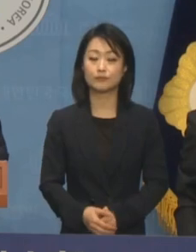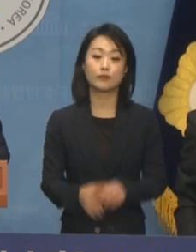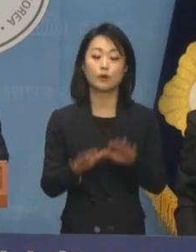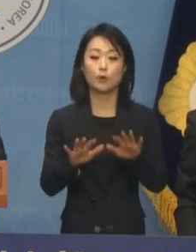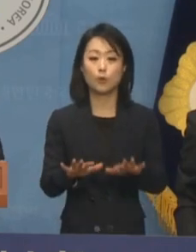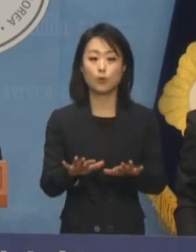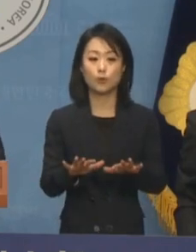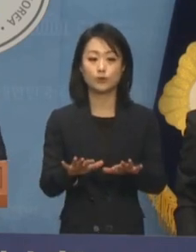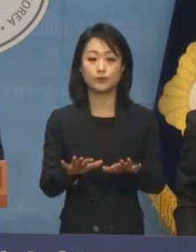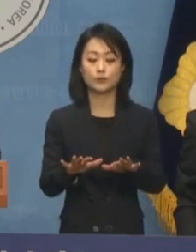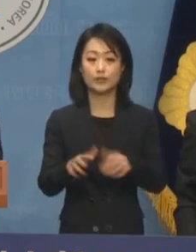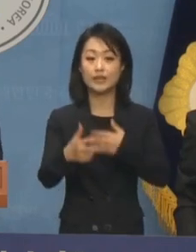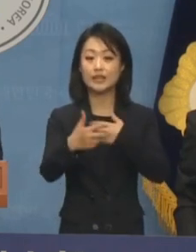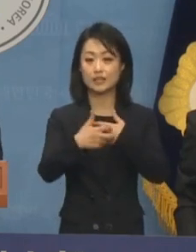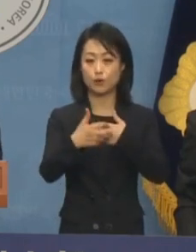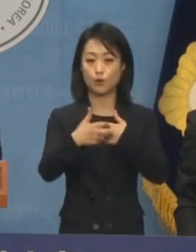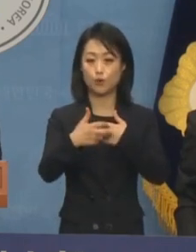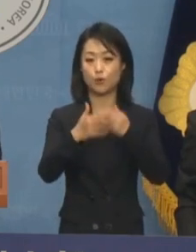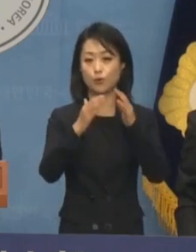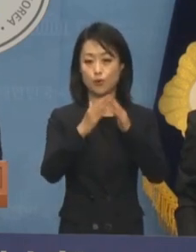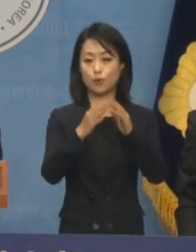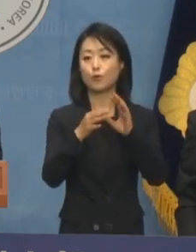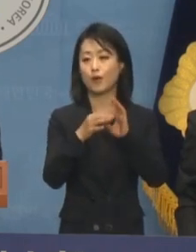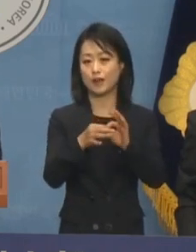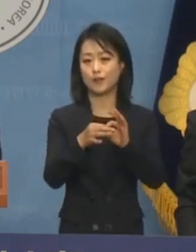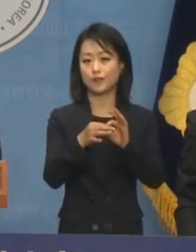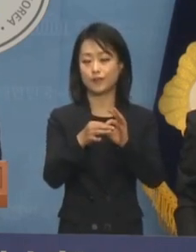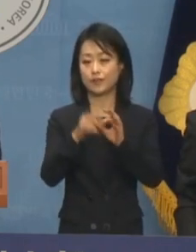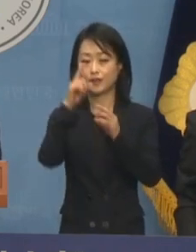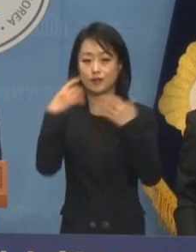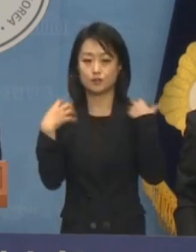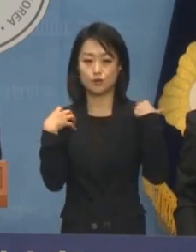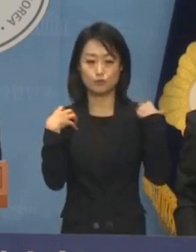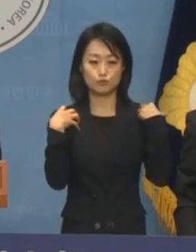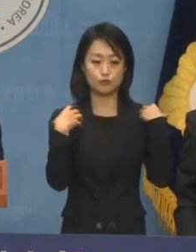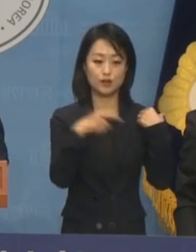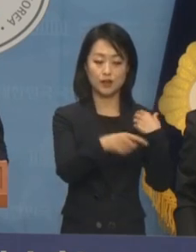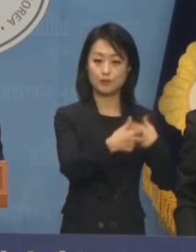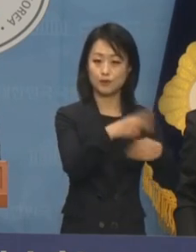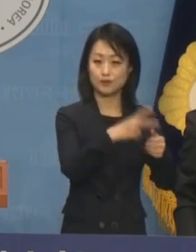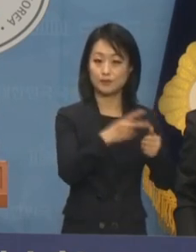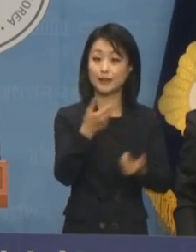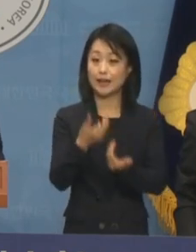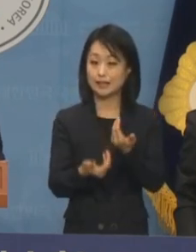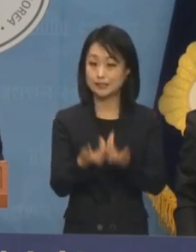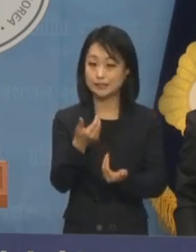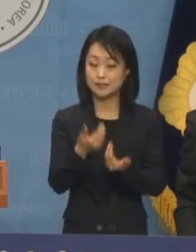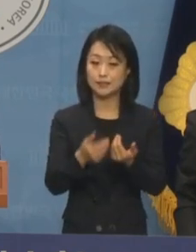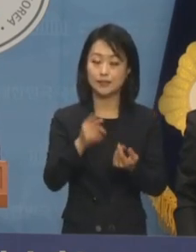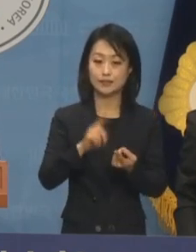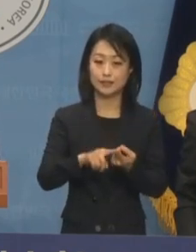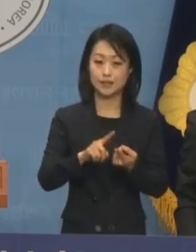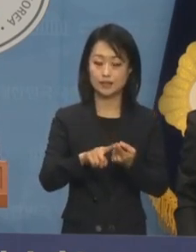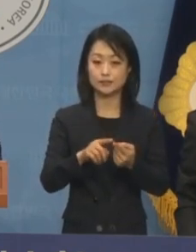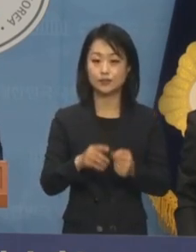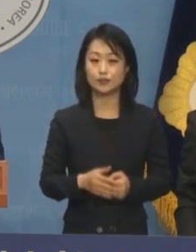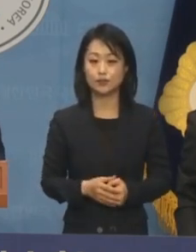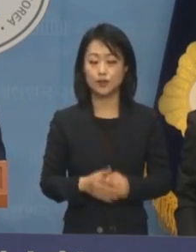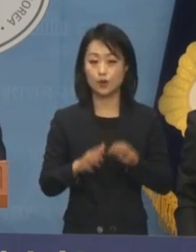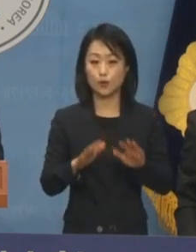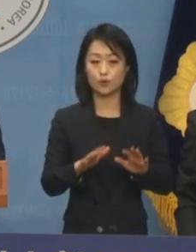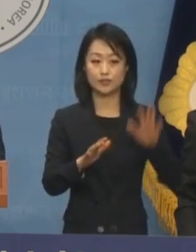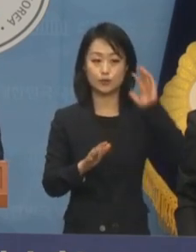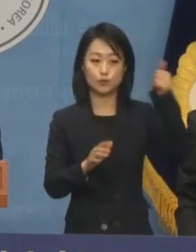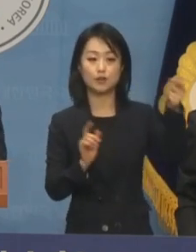오늘 의료공백, 의정갈등 해결을 위한 영수회담 촉구 기자회견을 시작하기에